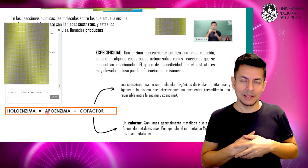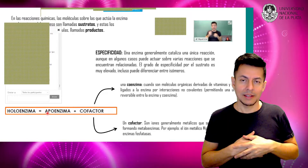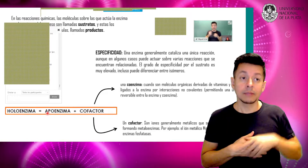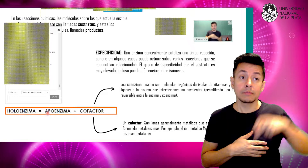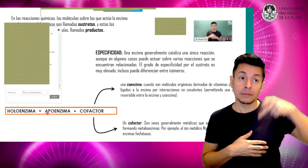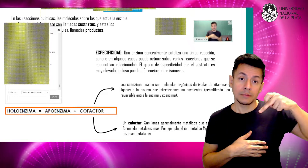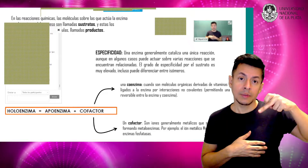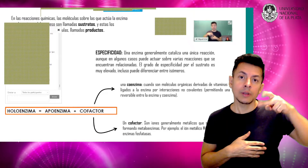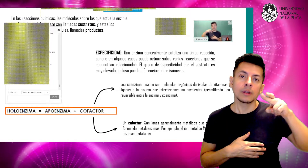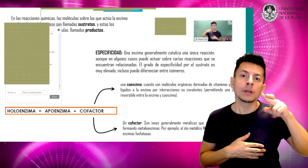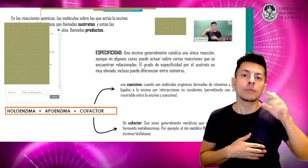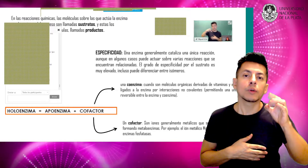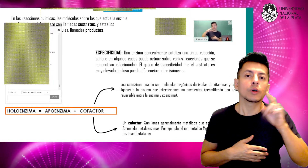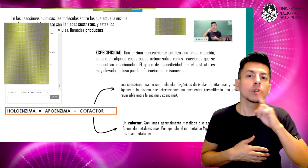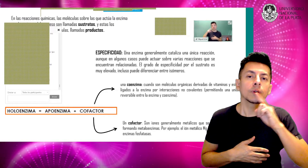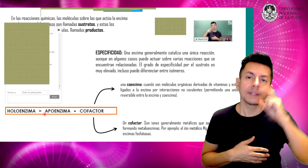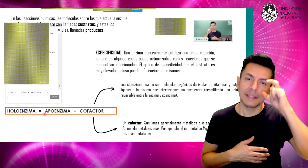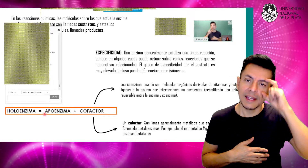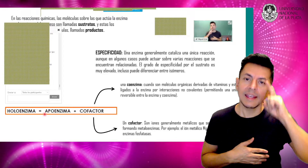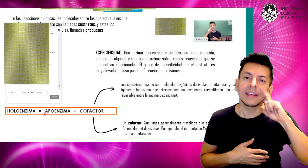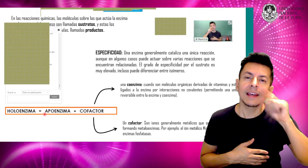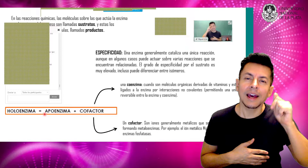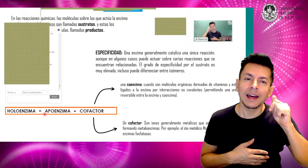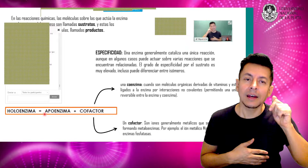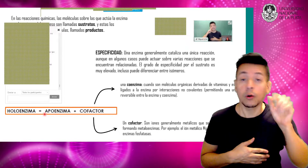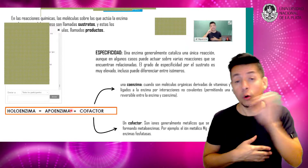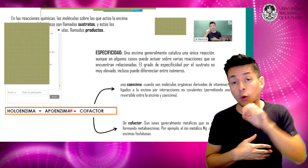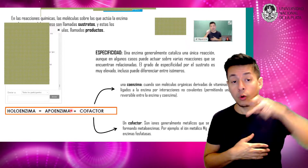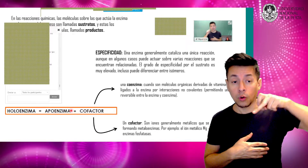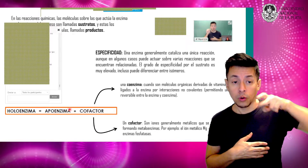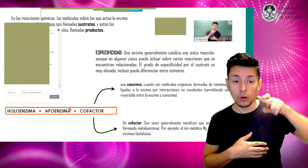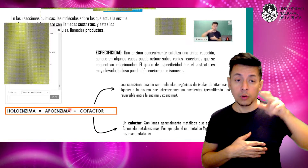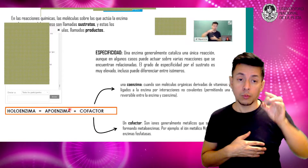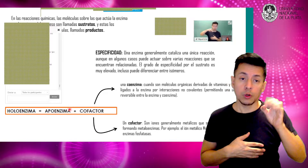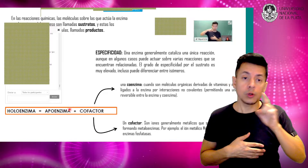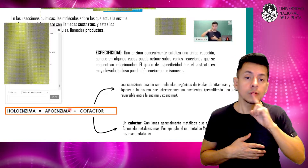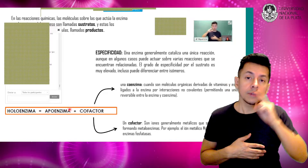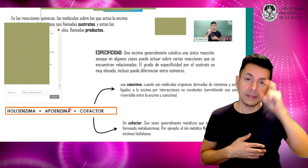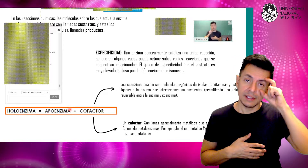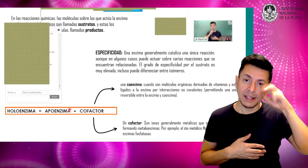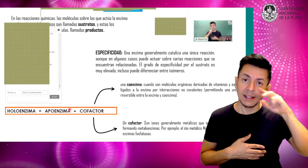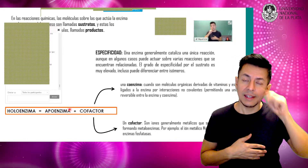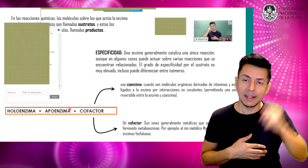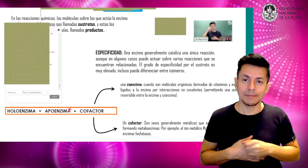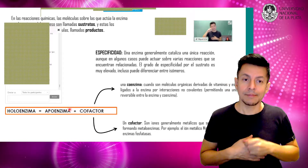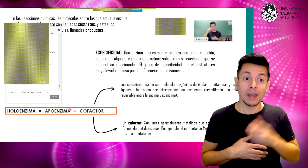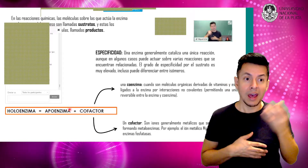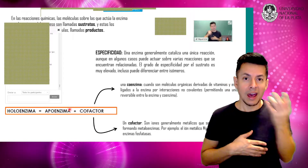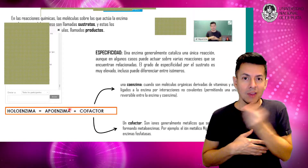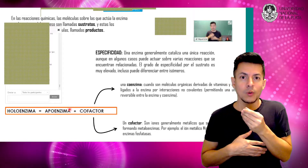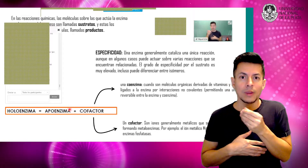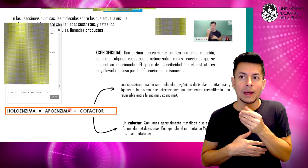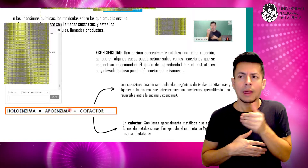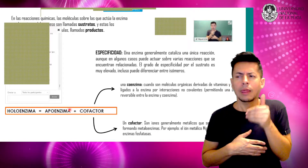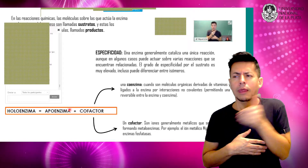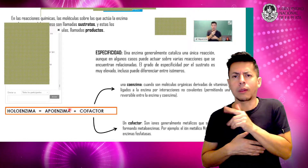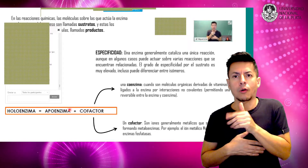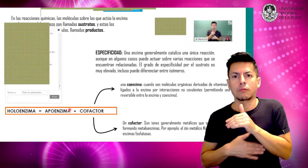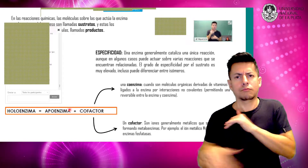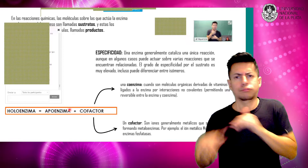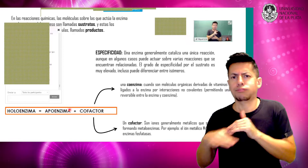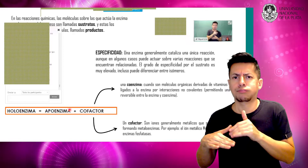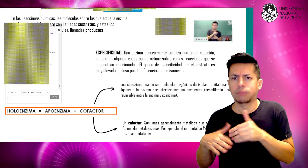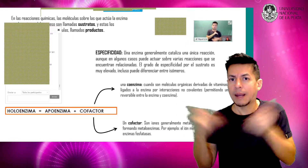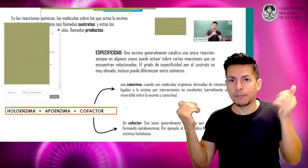Es una proteína que puede aumentar la velocidad de una reacción química, pero